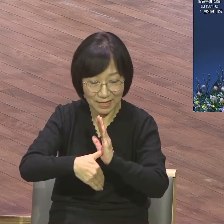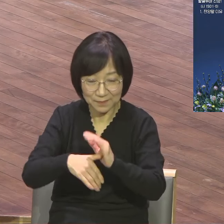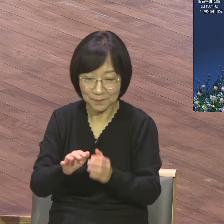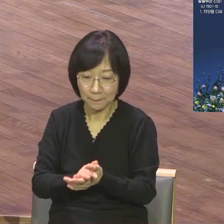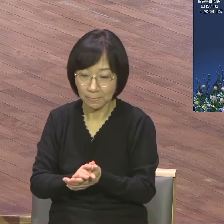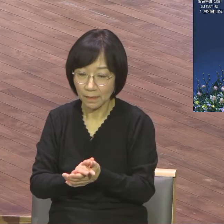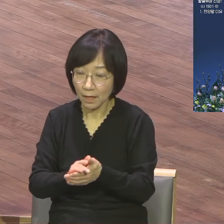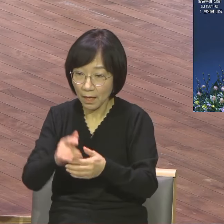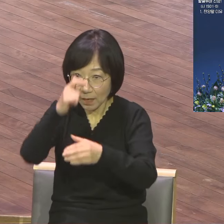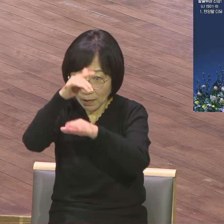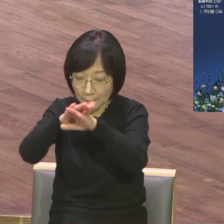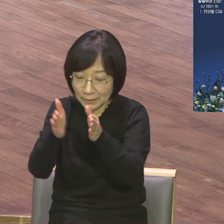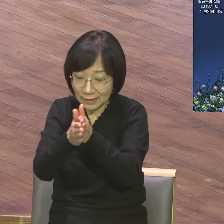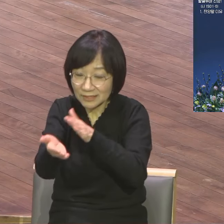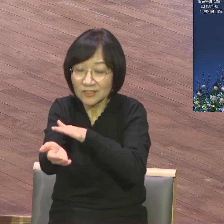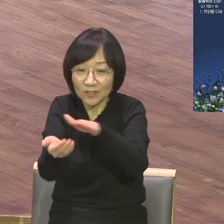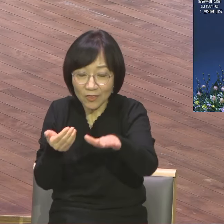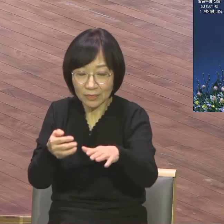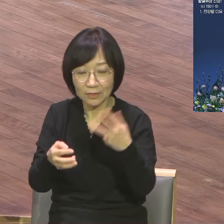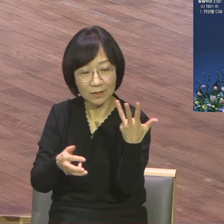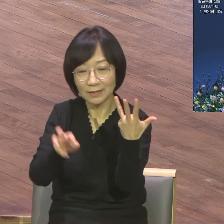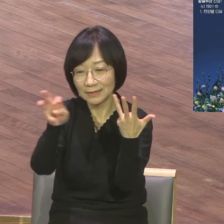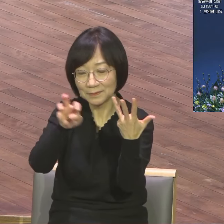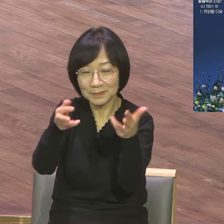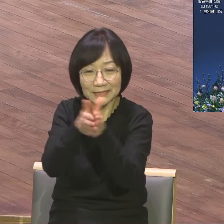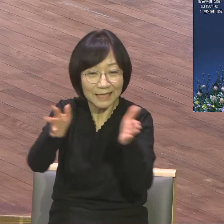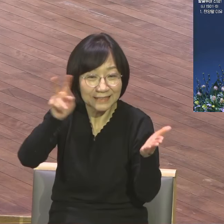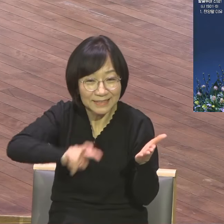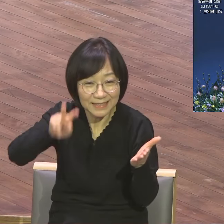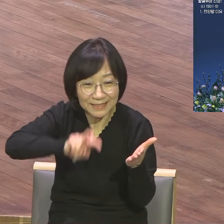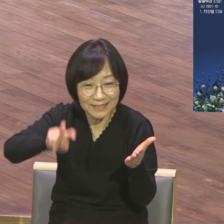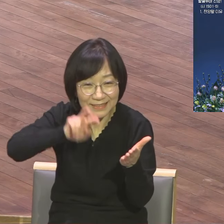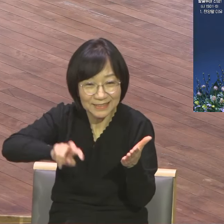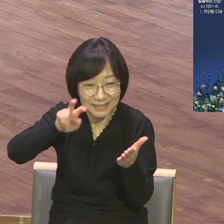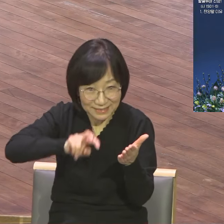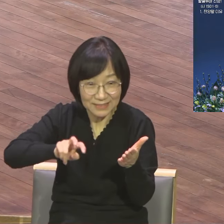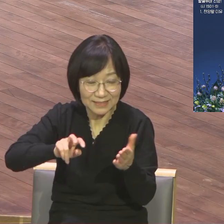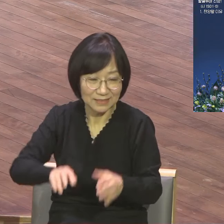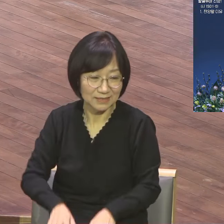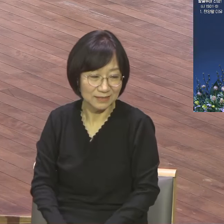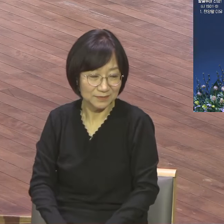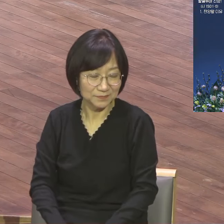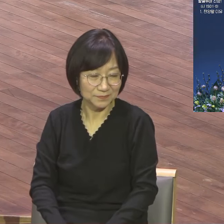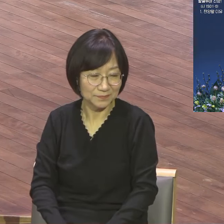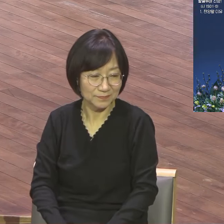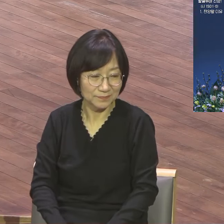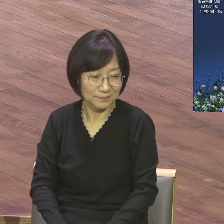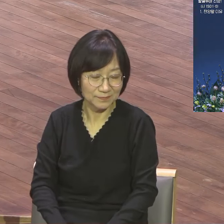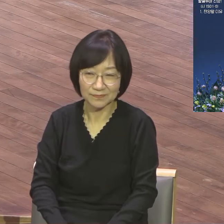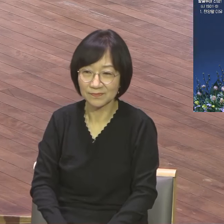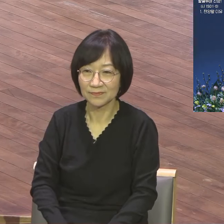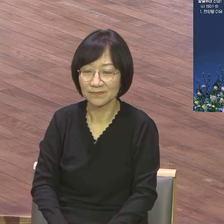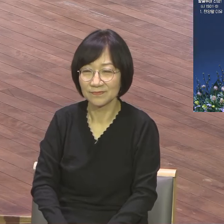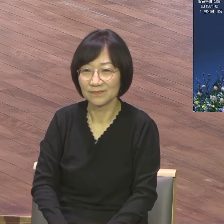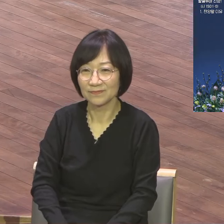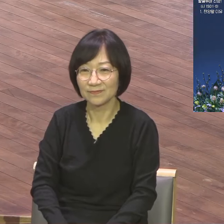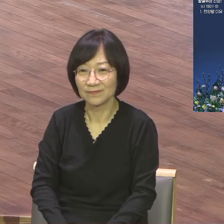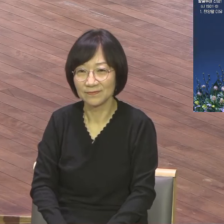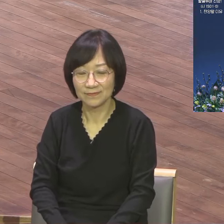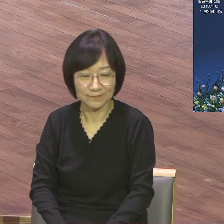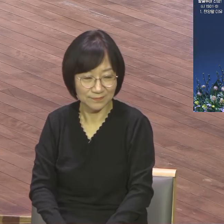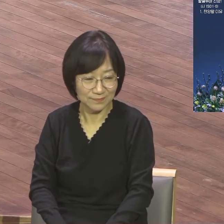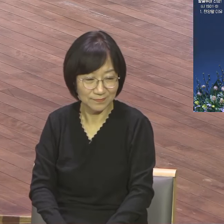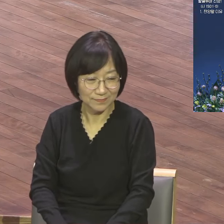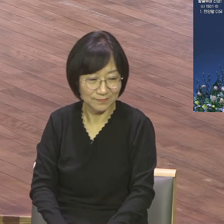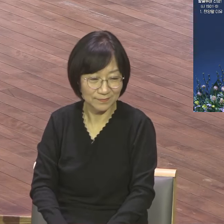전에 그렇게 뭐 찬양을 하죠. 많은 사람들이 찬양 예배를 시작하기 전에 아